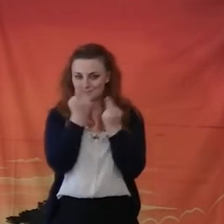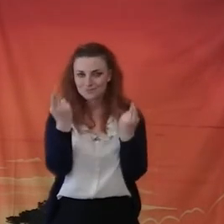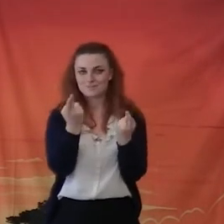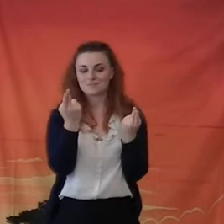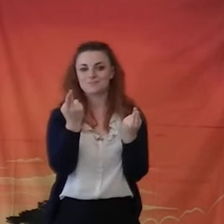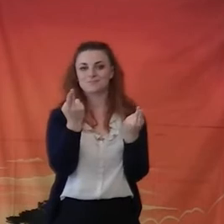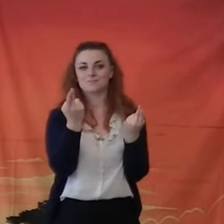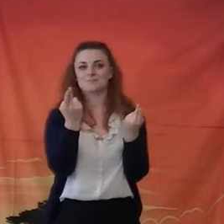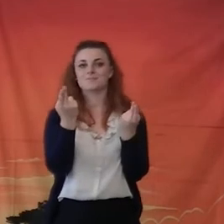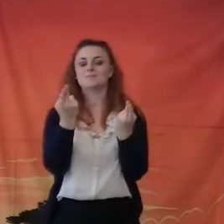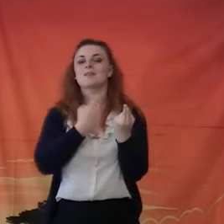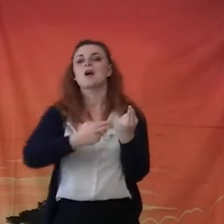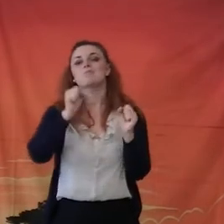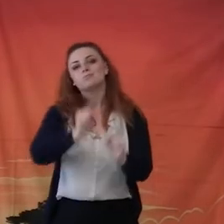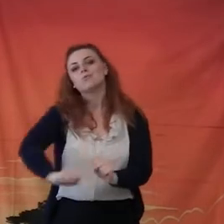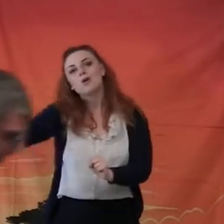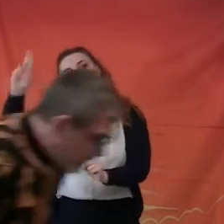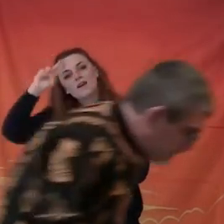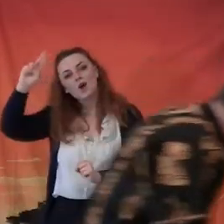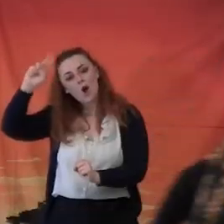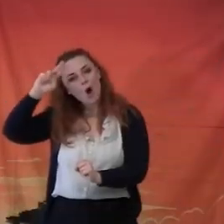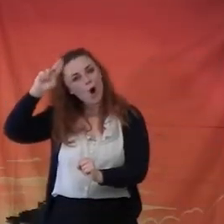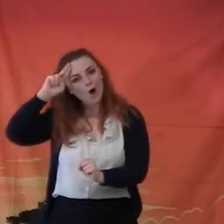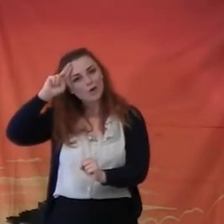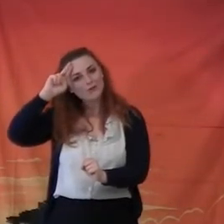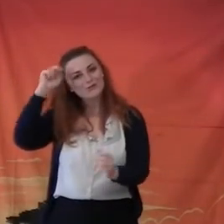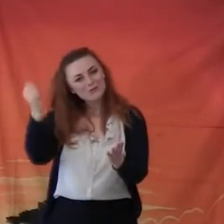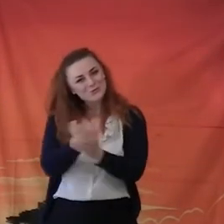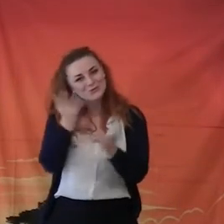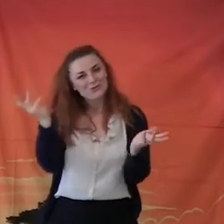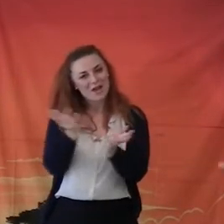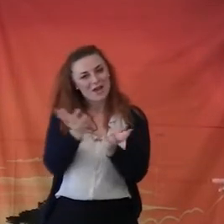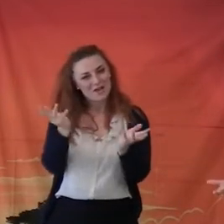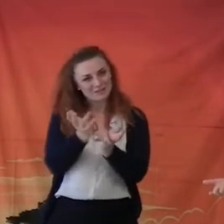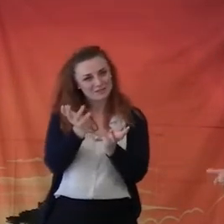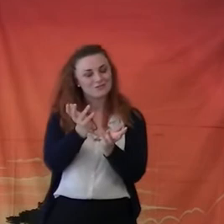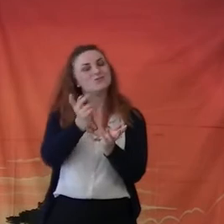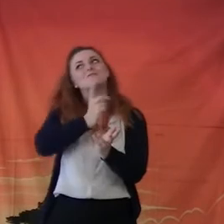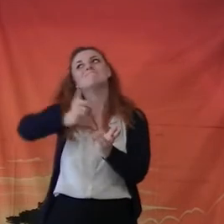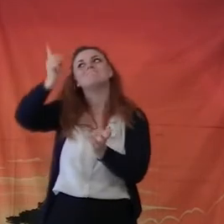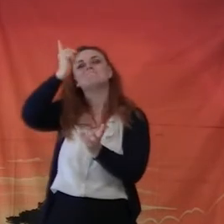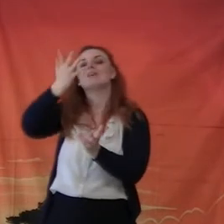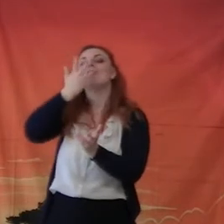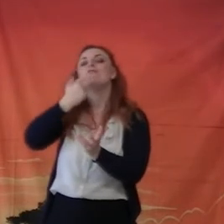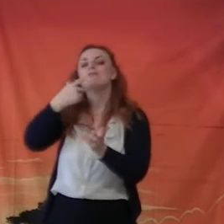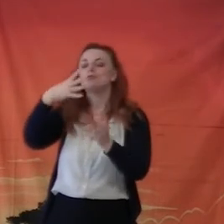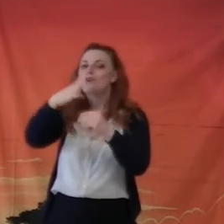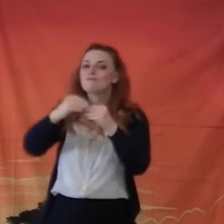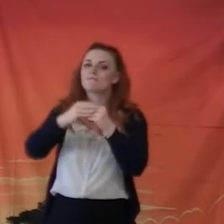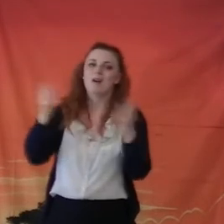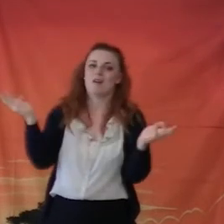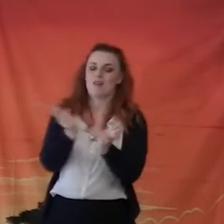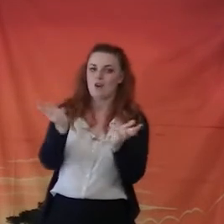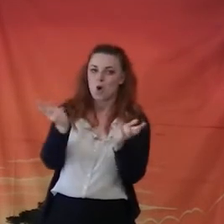sarà solo un ricordo di quello che il Signore ha voluto fare in Africa tramite noi,